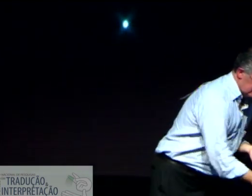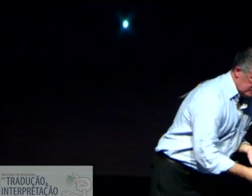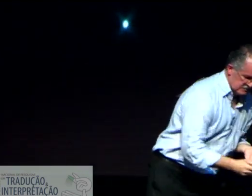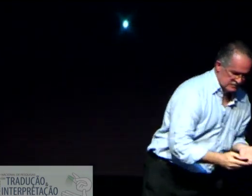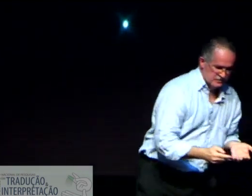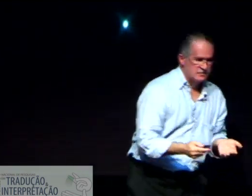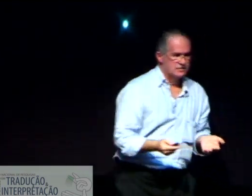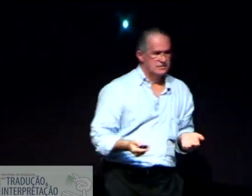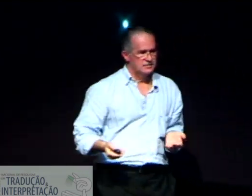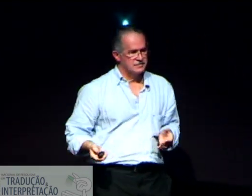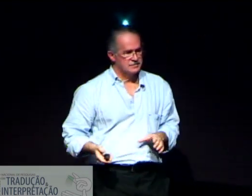Libras.